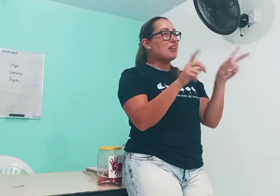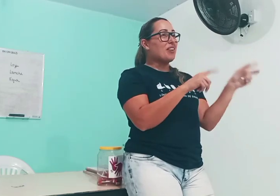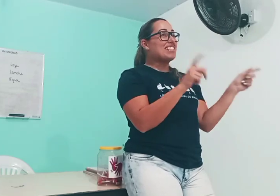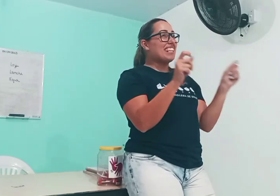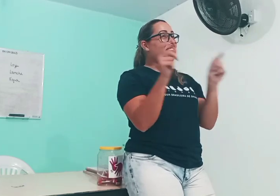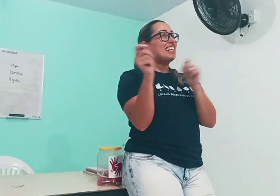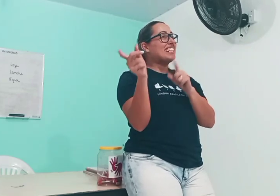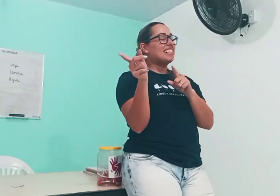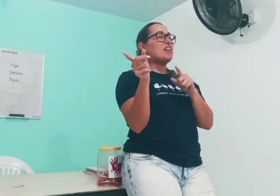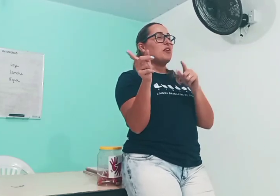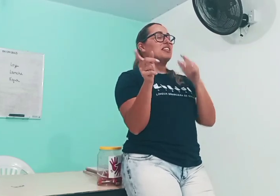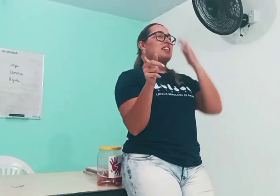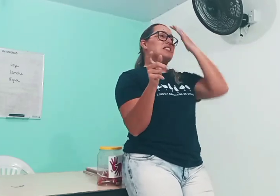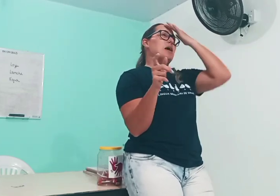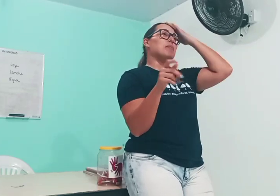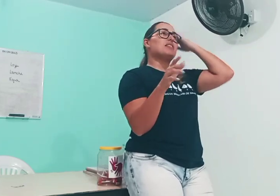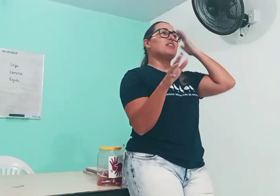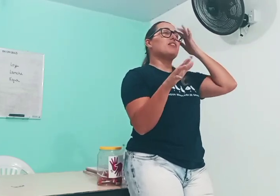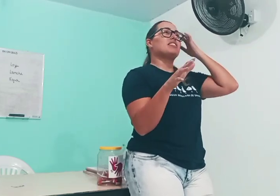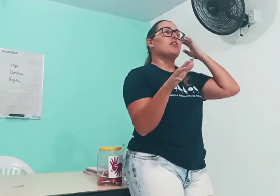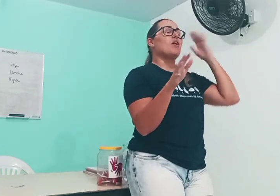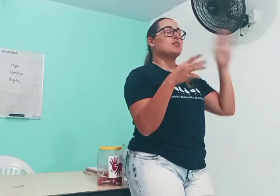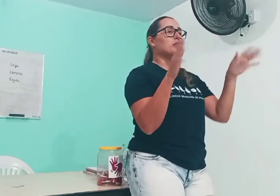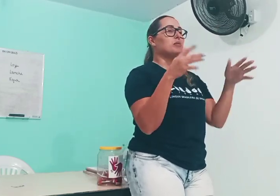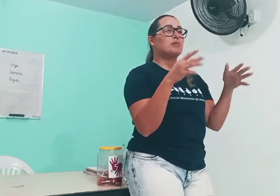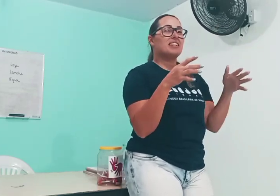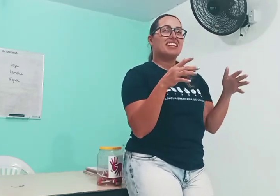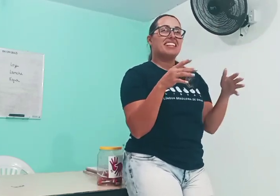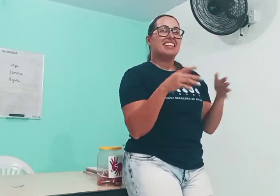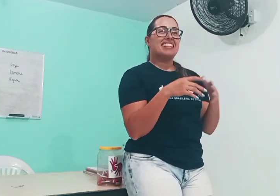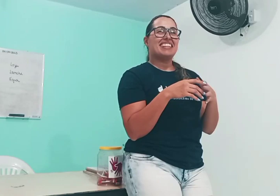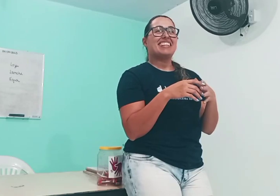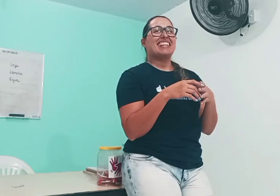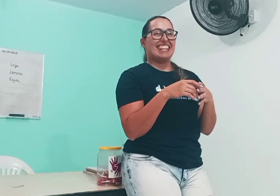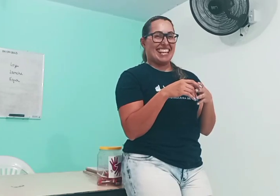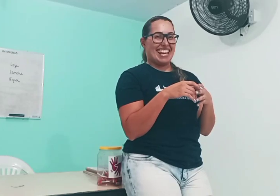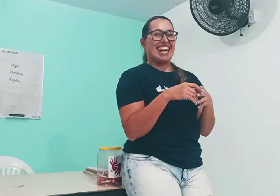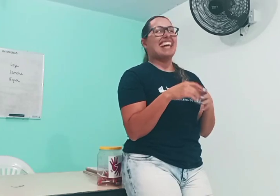Tem uma coisa, né, vai ligando a outra. Por isso que eu, assim, Comprar ovo de Páscoa.